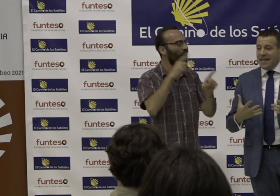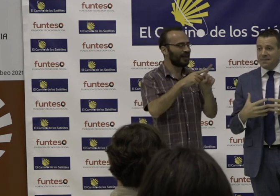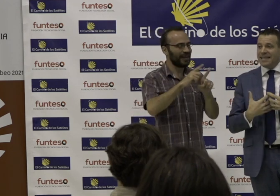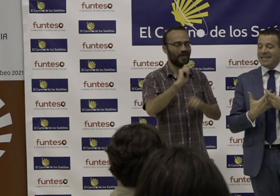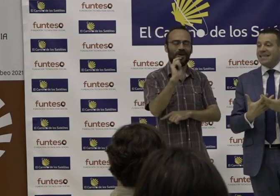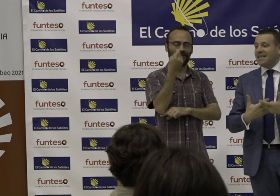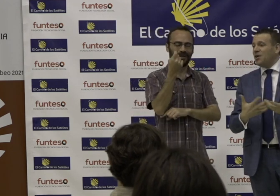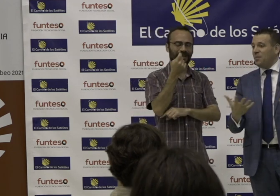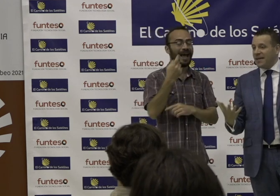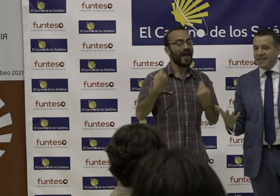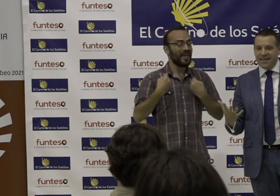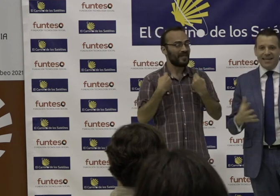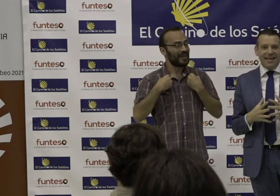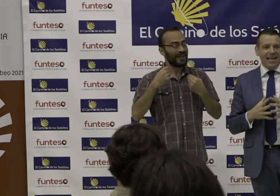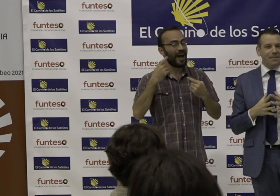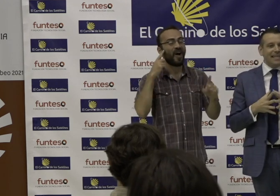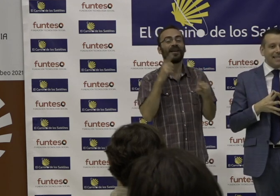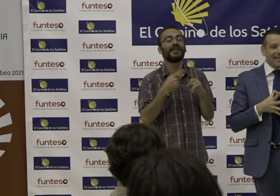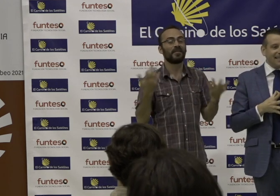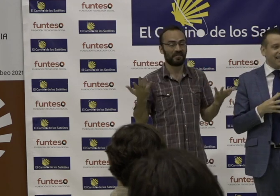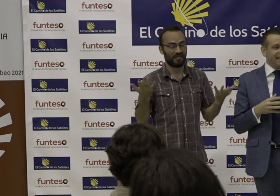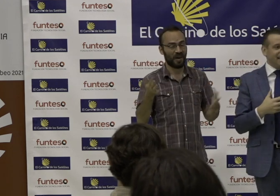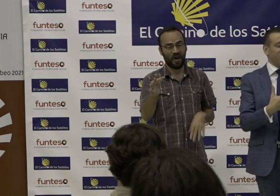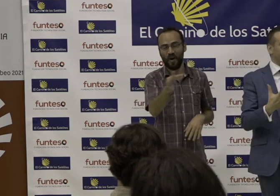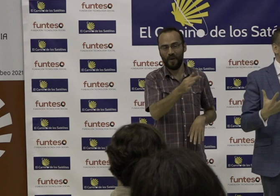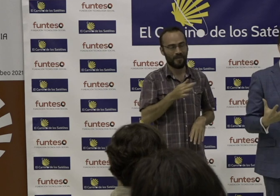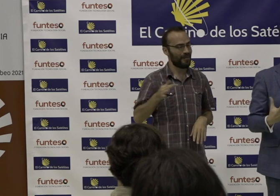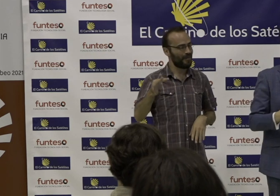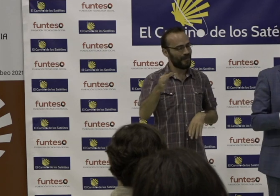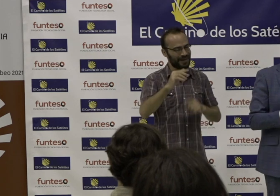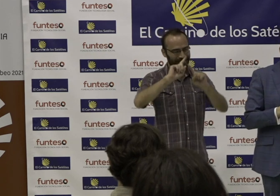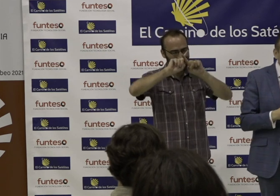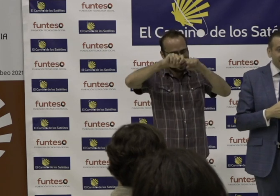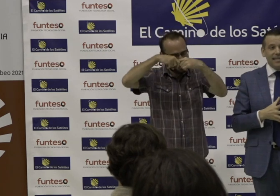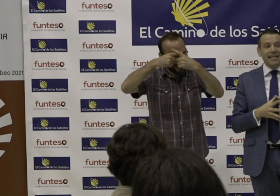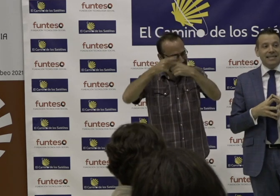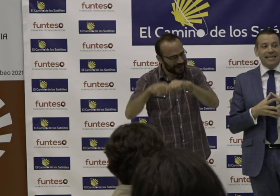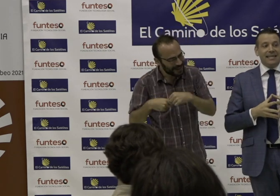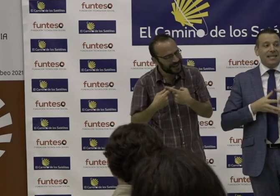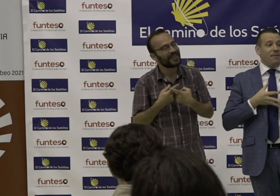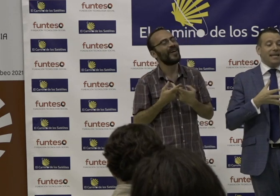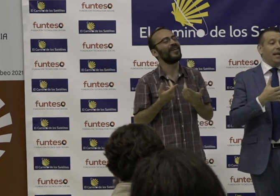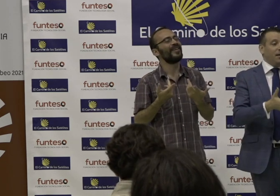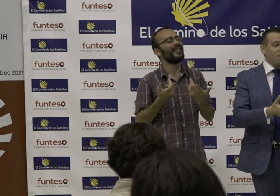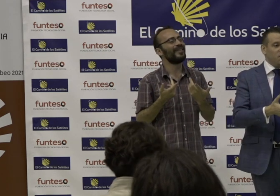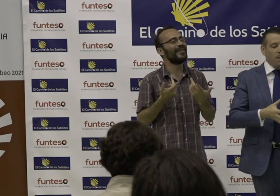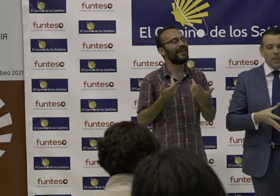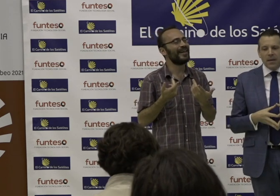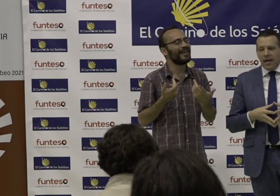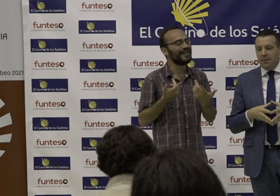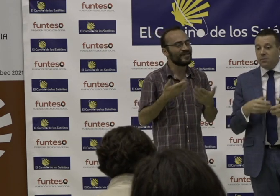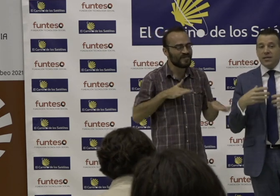final la vida se trata de compartir, la vida se trata de reflexionar y la vida se trata de pasar a la